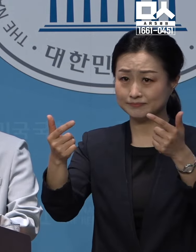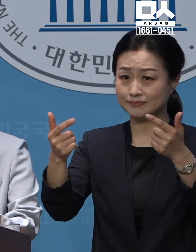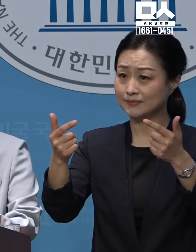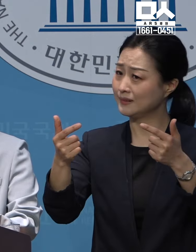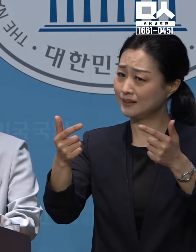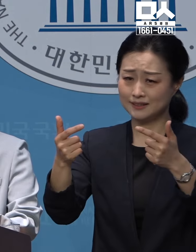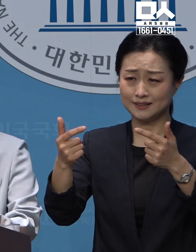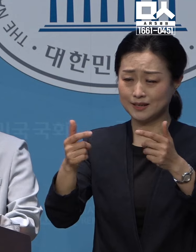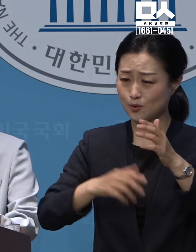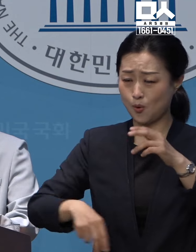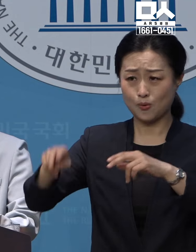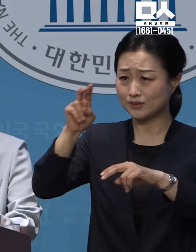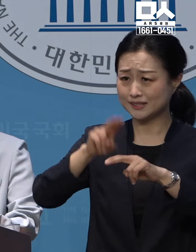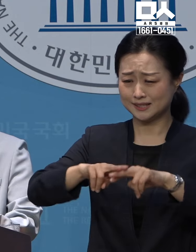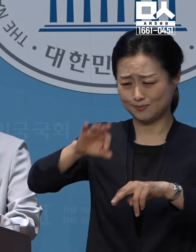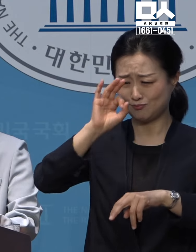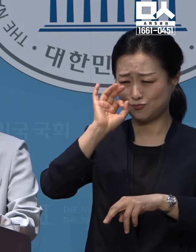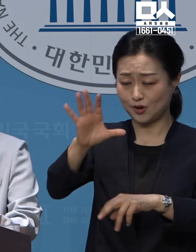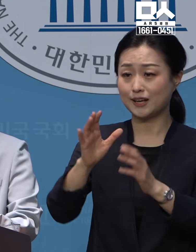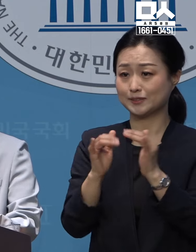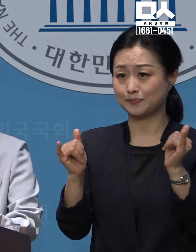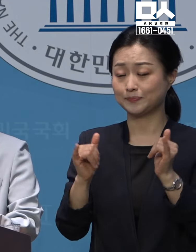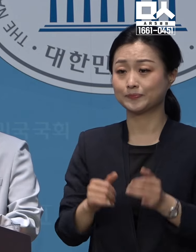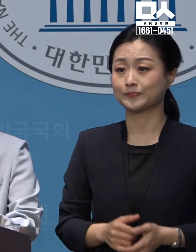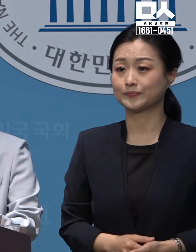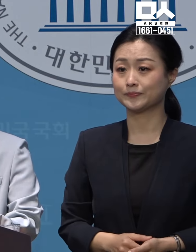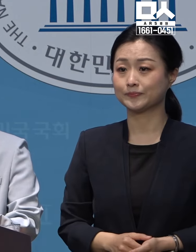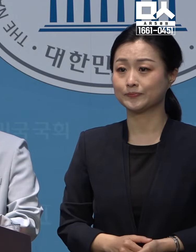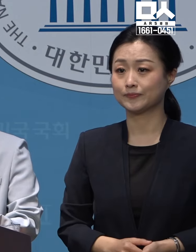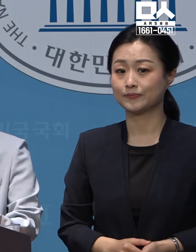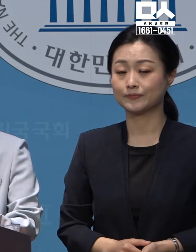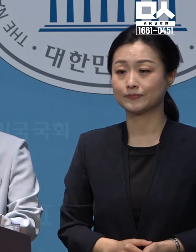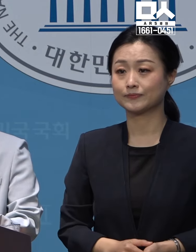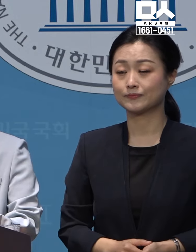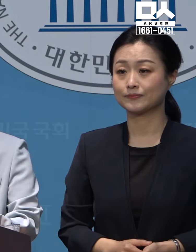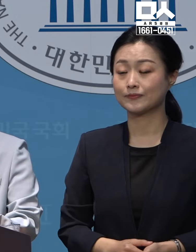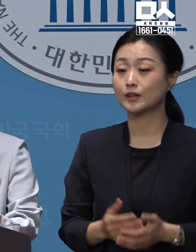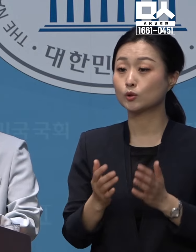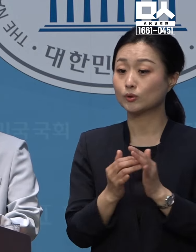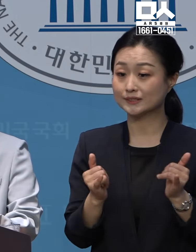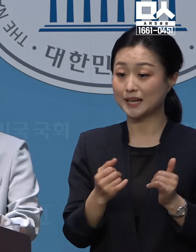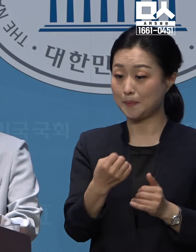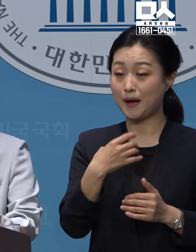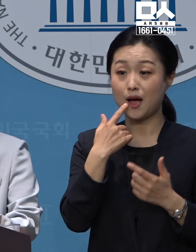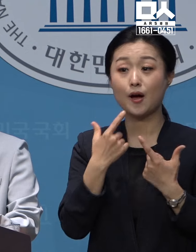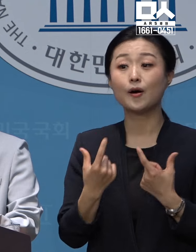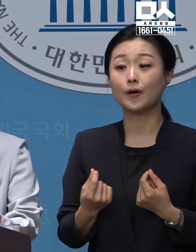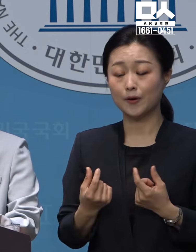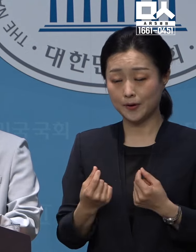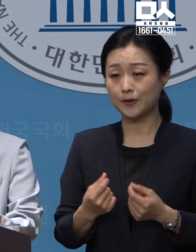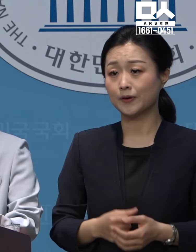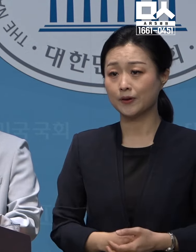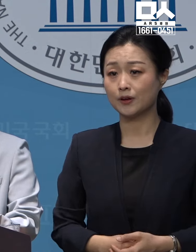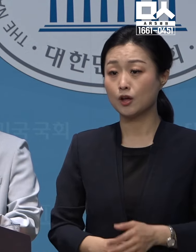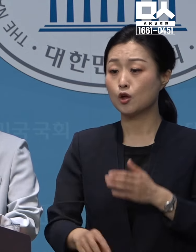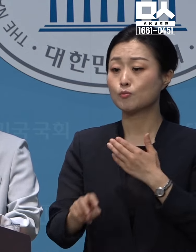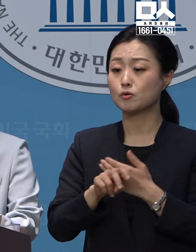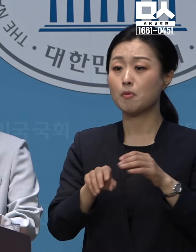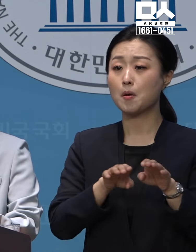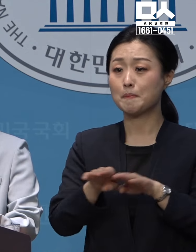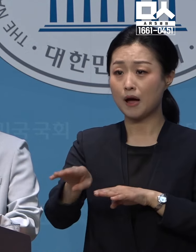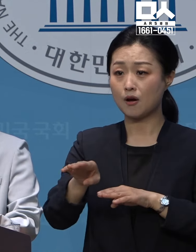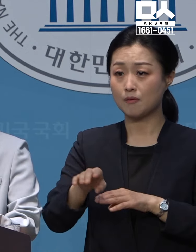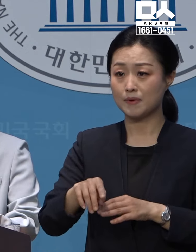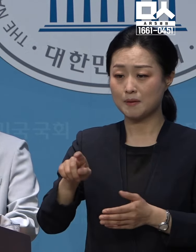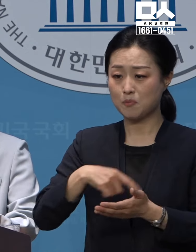도저히 공직을 맡아서는 안 될 사람입니다 앞에서도 우리 노동자들이 언급이 있었습니다 만 불법 합의